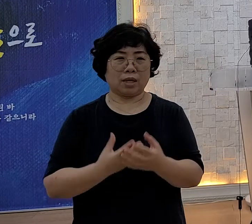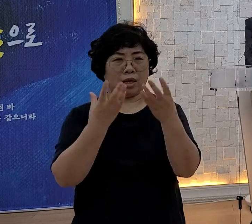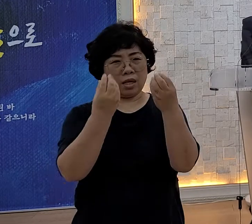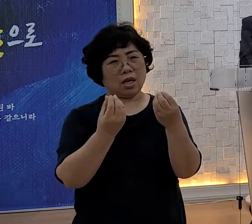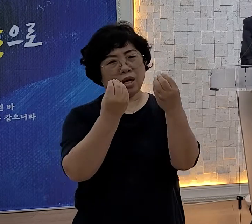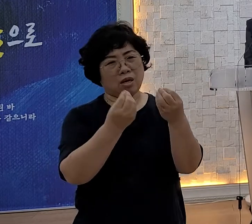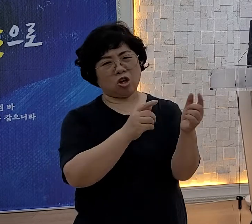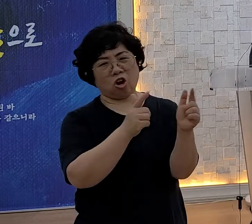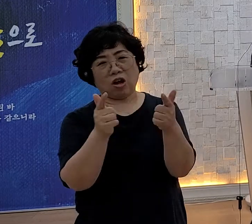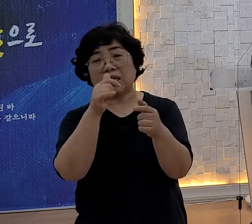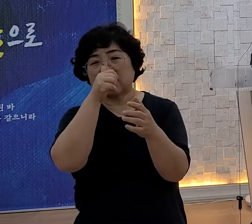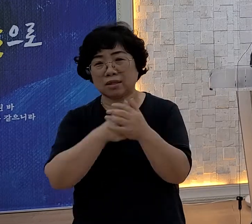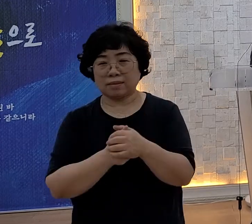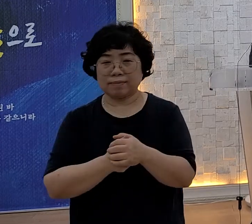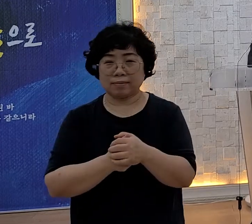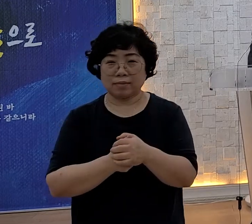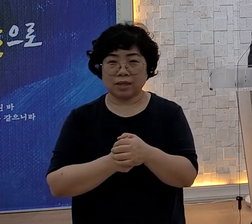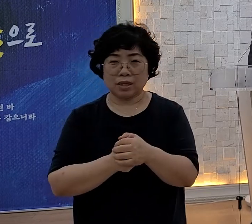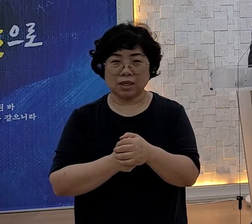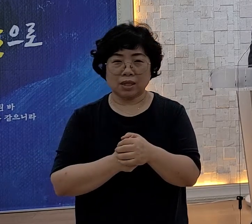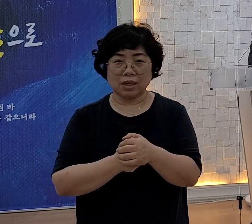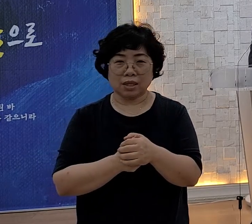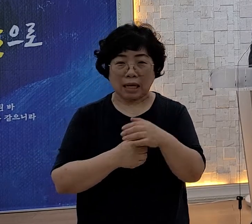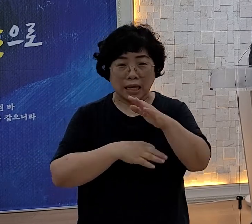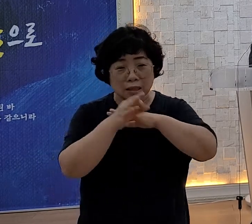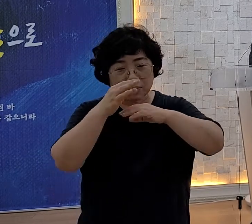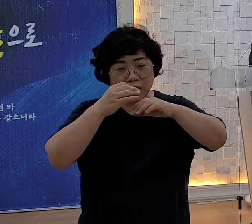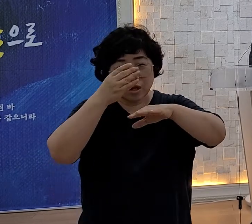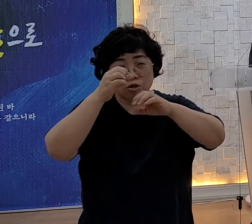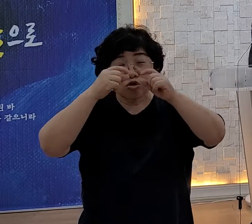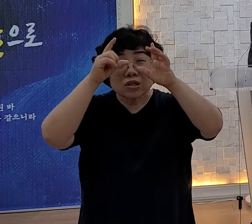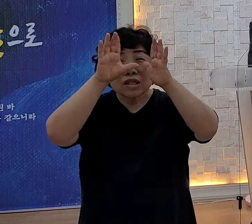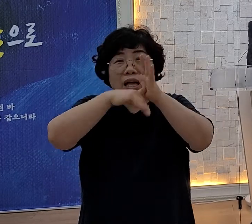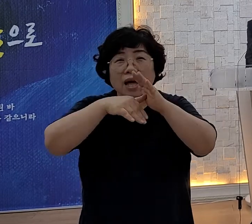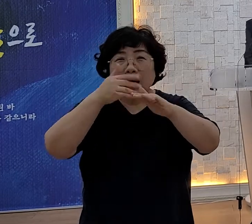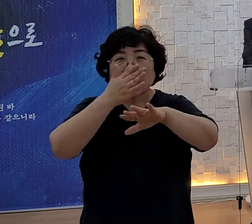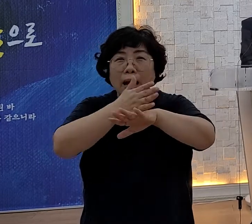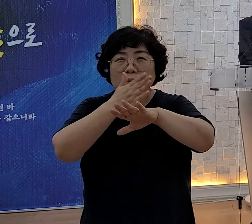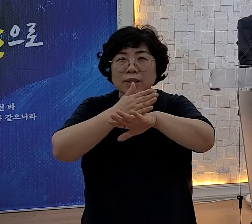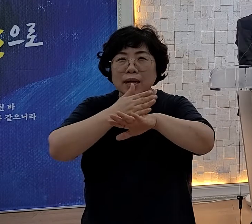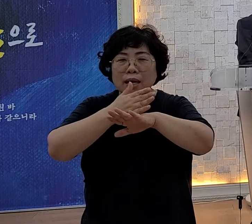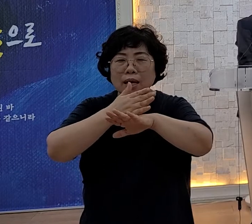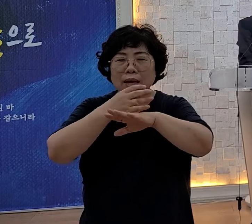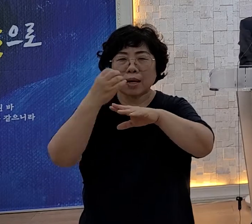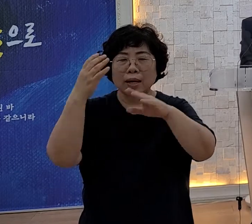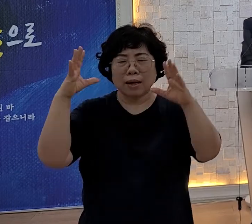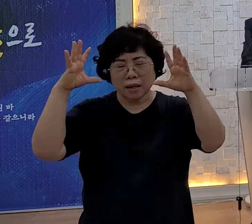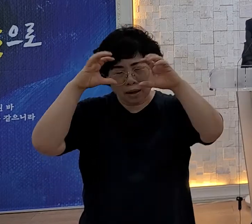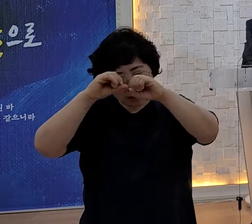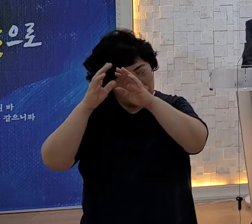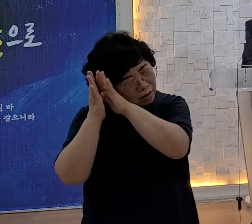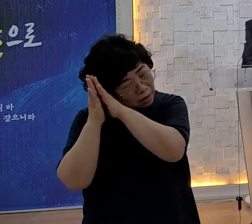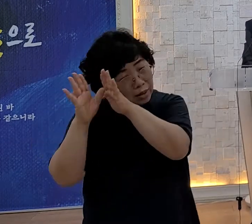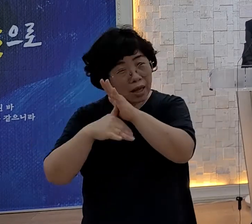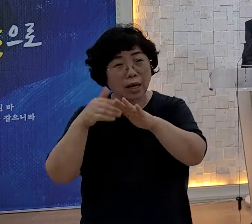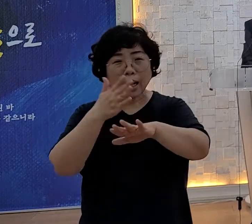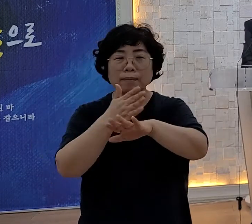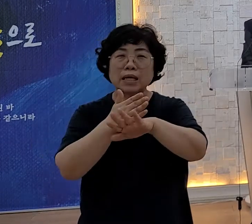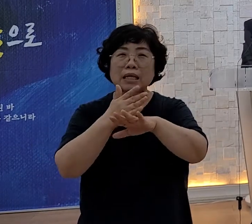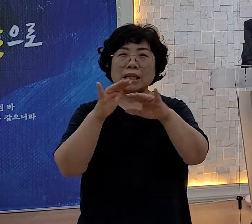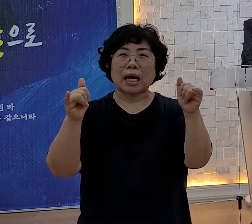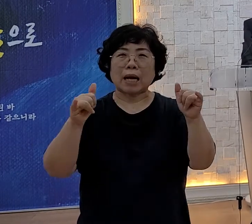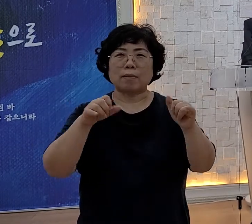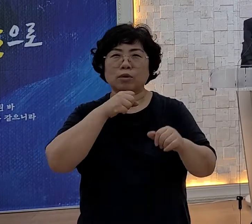이런 삶은 5점의 인생을 살 수 있을 거예요. 근데 이런 개념이 없이 아침부터 저녁까지